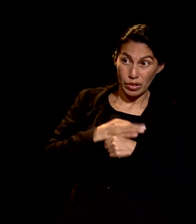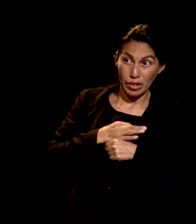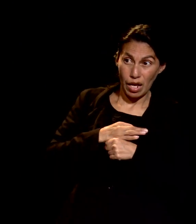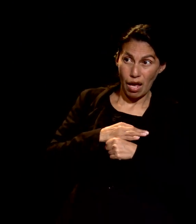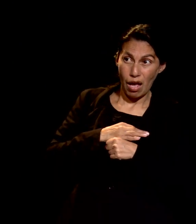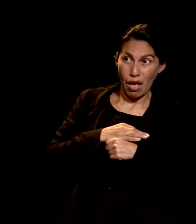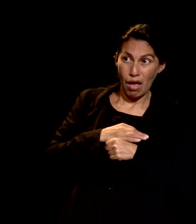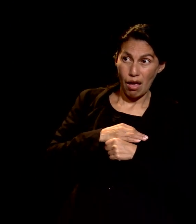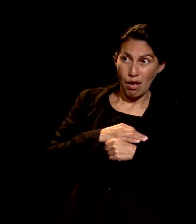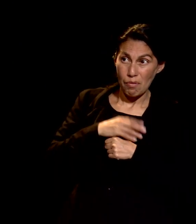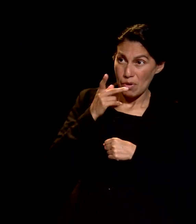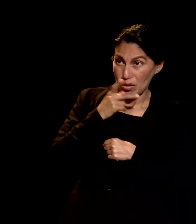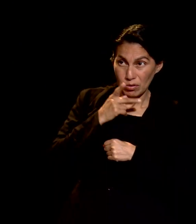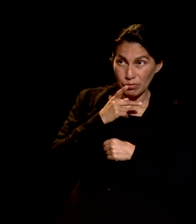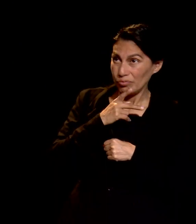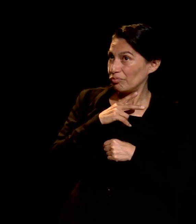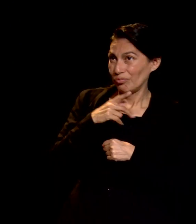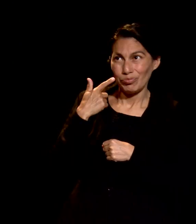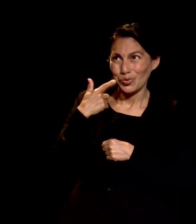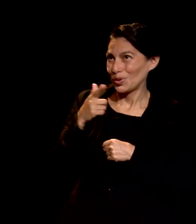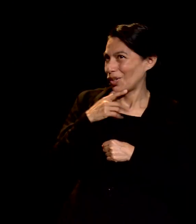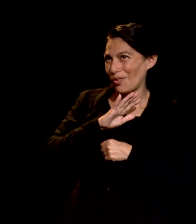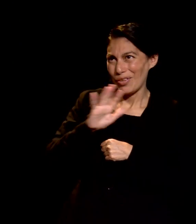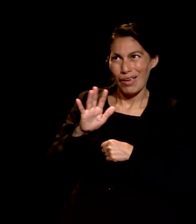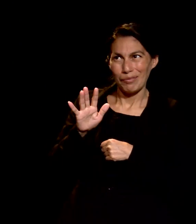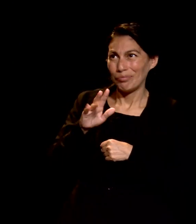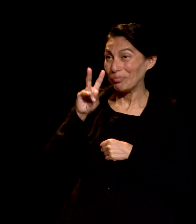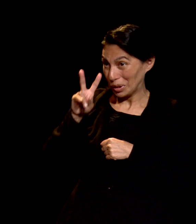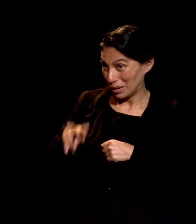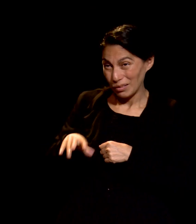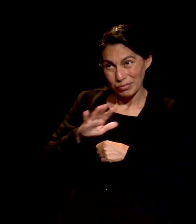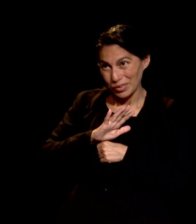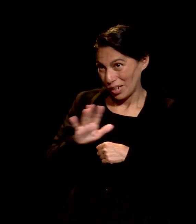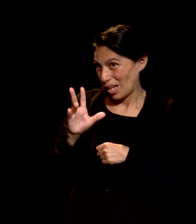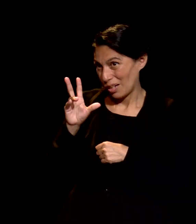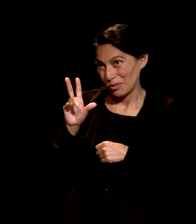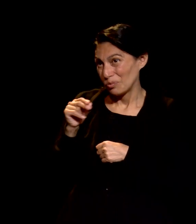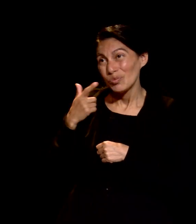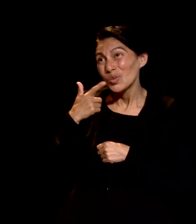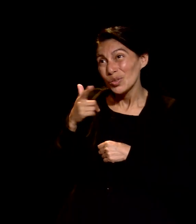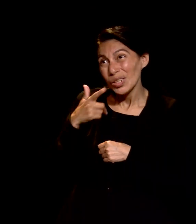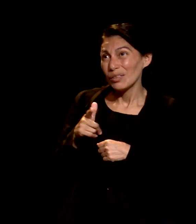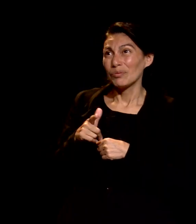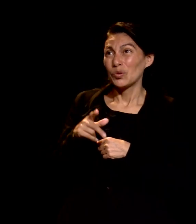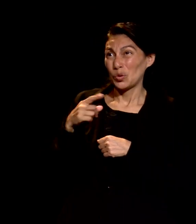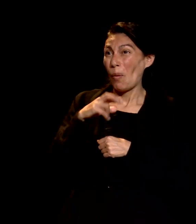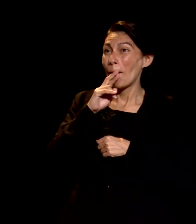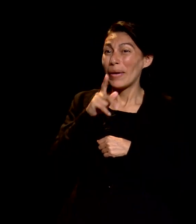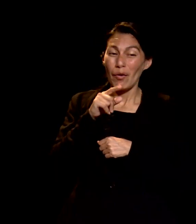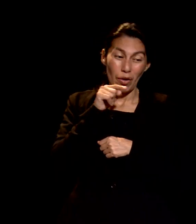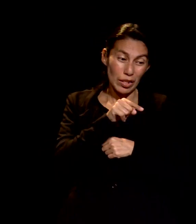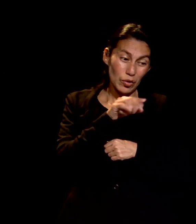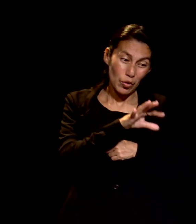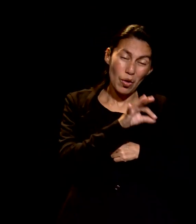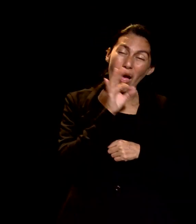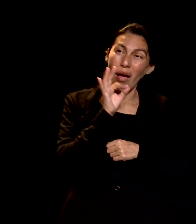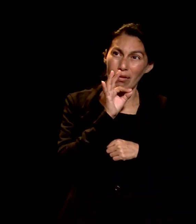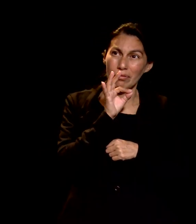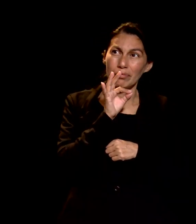Ahora tengo esta otra oportunidad, yo sé que tú me entiendes, me vas a perdonar, pero yo quiero hacer esta otra cosa.